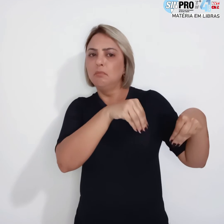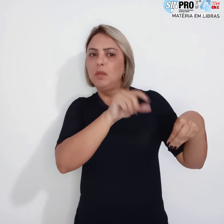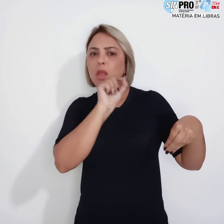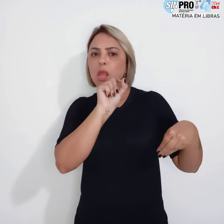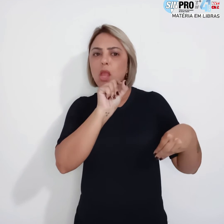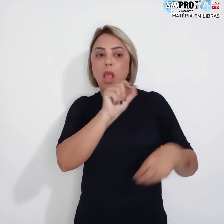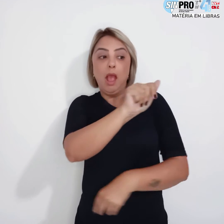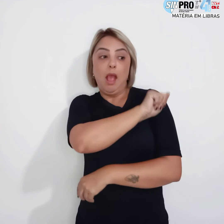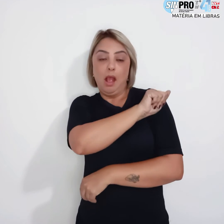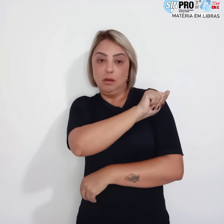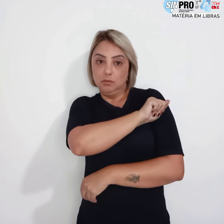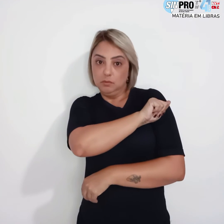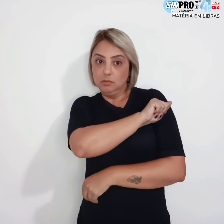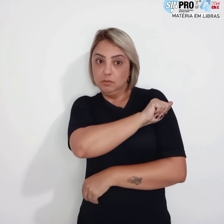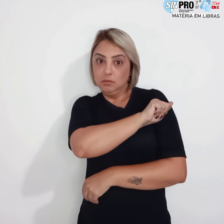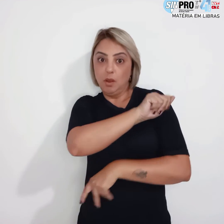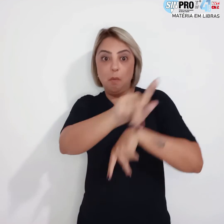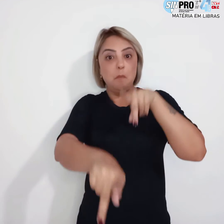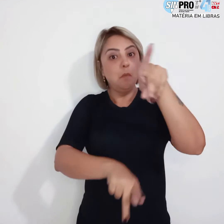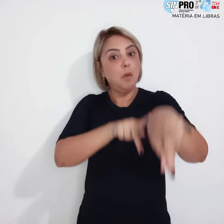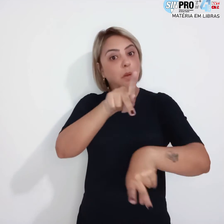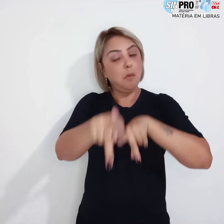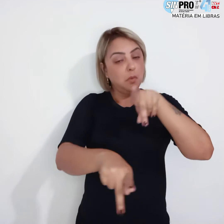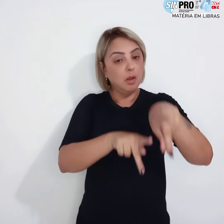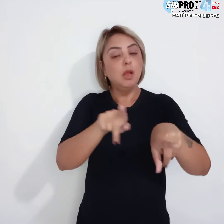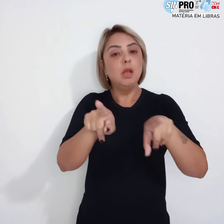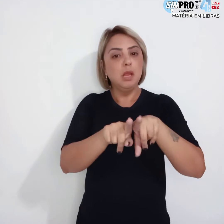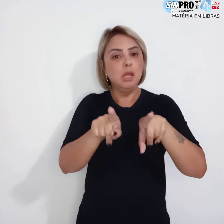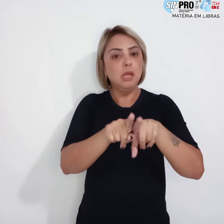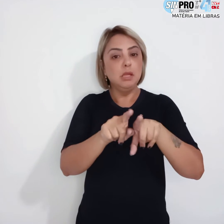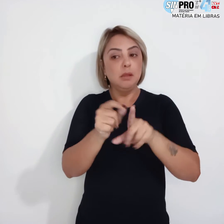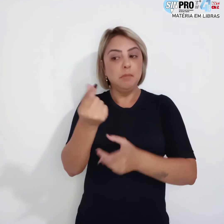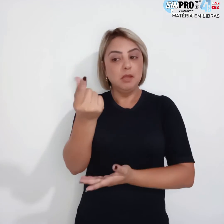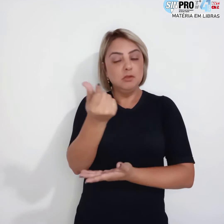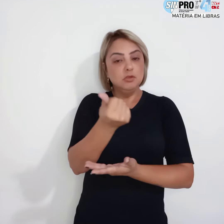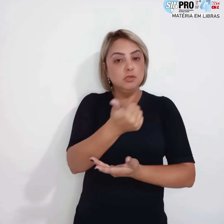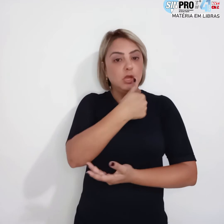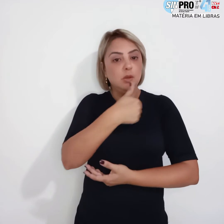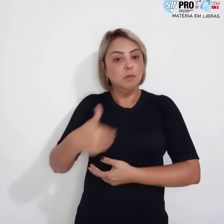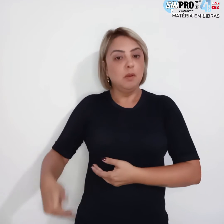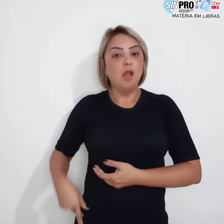aos estudantes, população e aos cofres públicos, afirma o diretor.